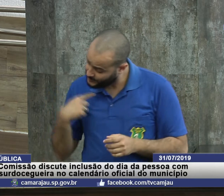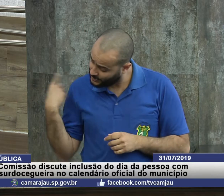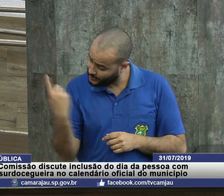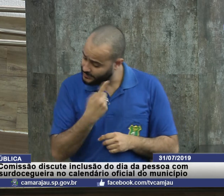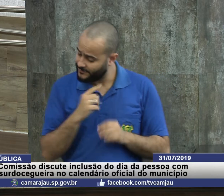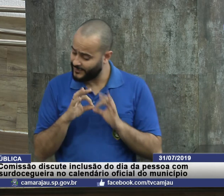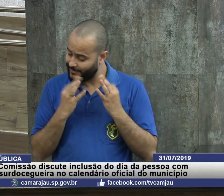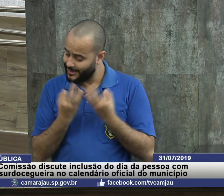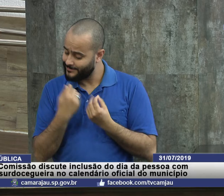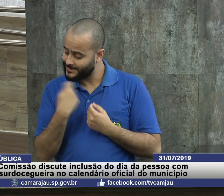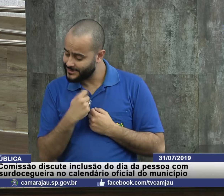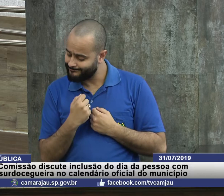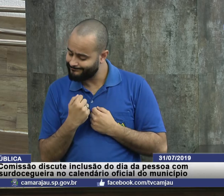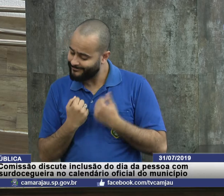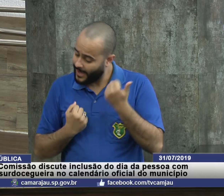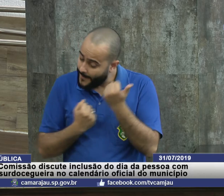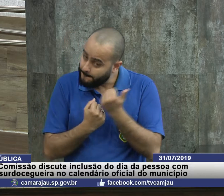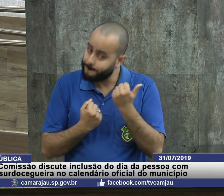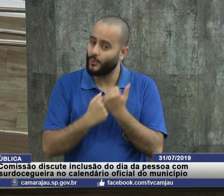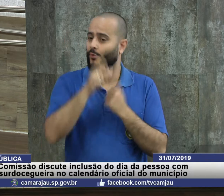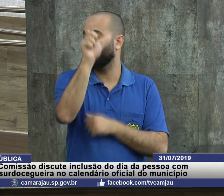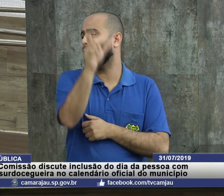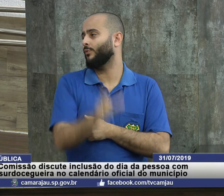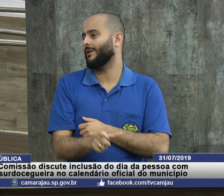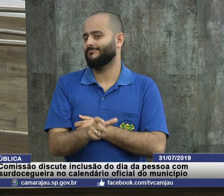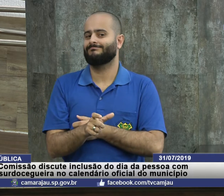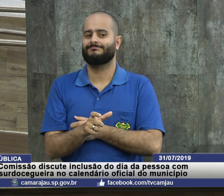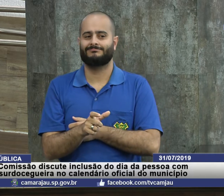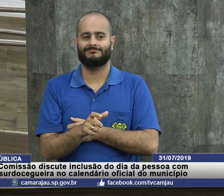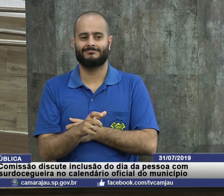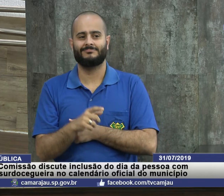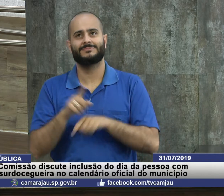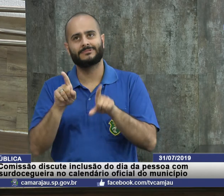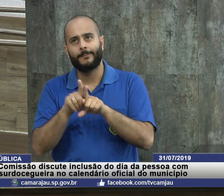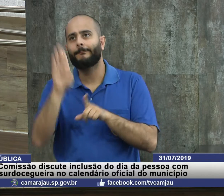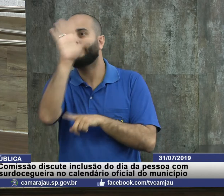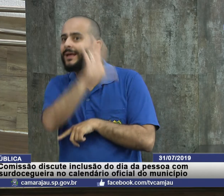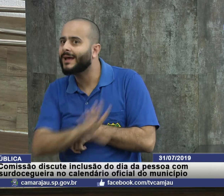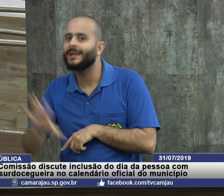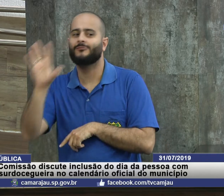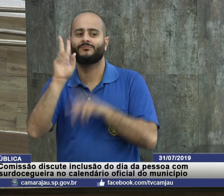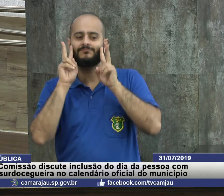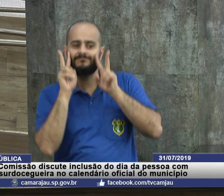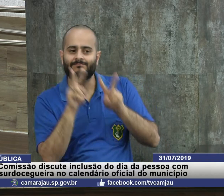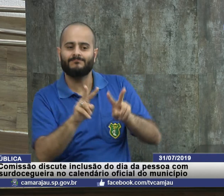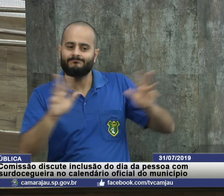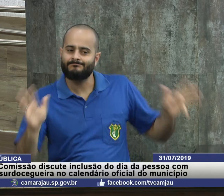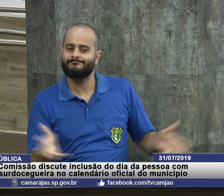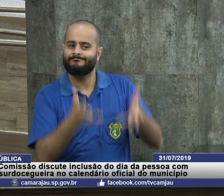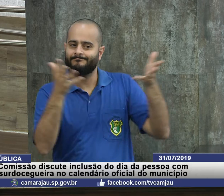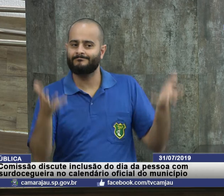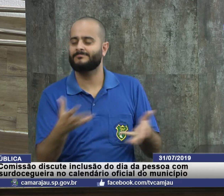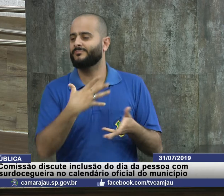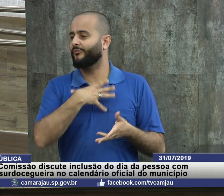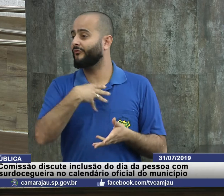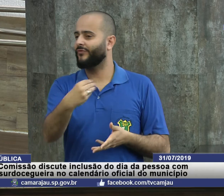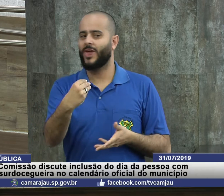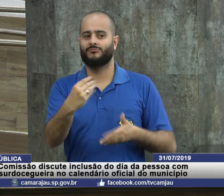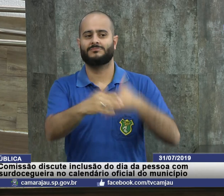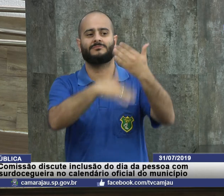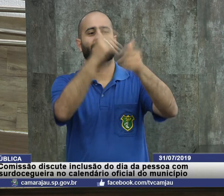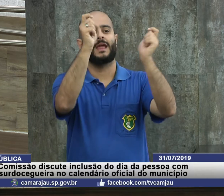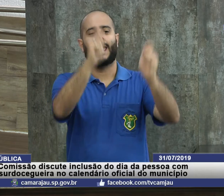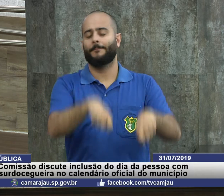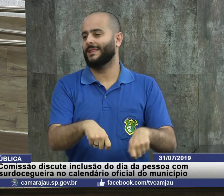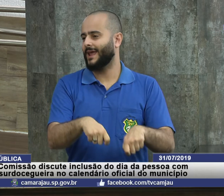de governo, inclusive. Então, nós precisamos pensar também, não só na pessoa com surdo-cegueira, mas na família dela. Hoje, o Brasil começa a ter